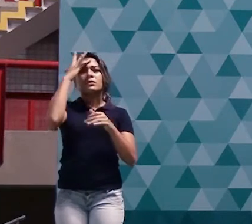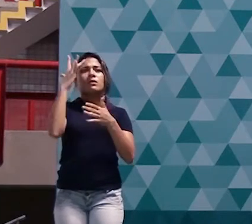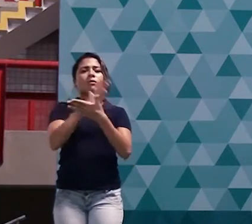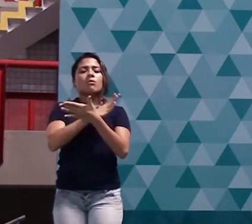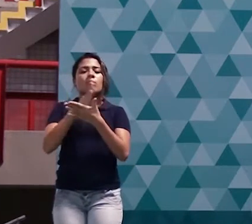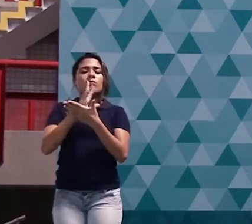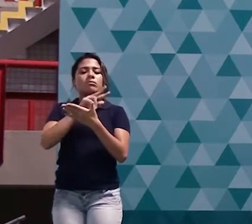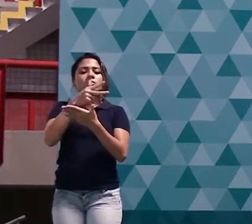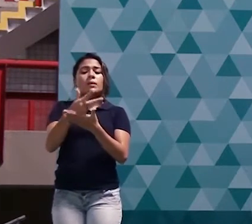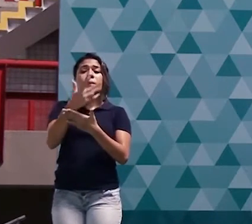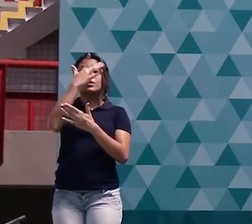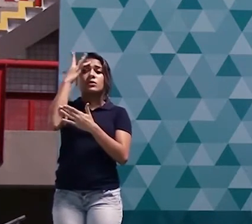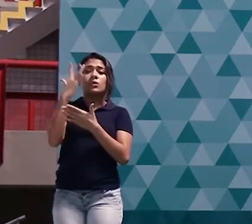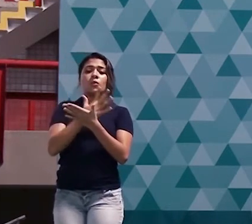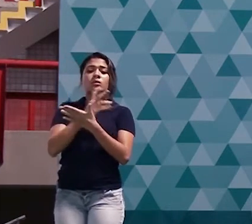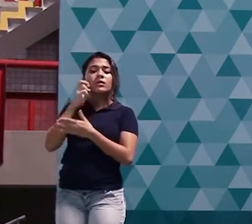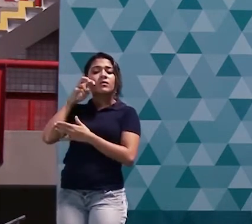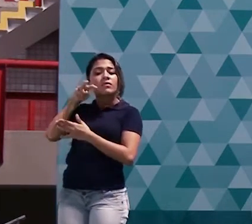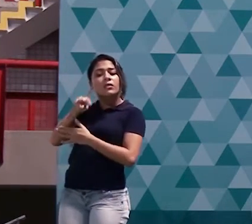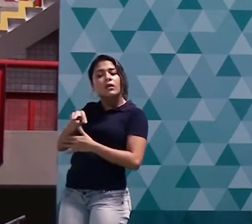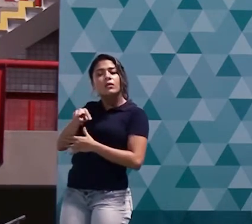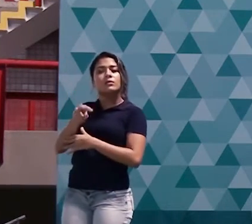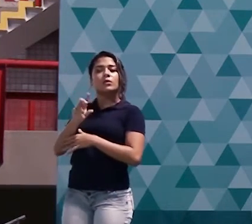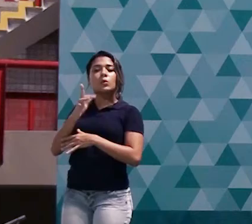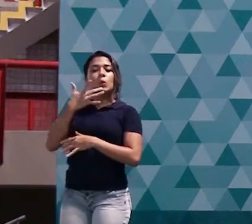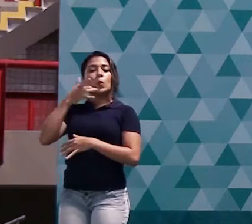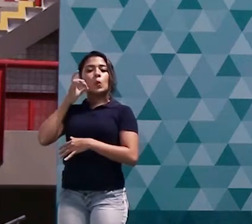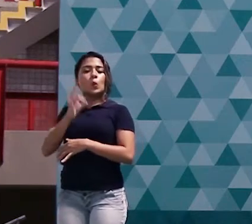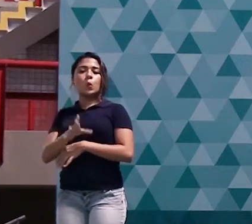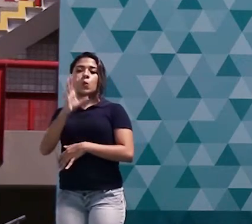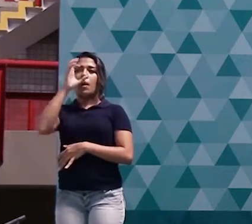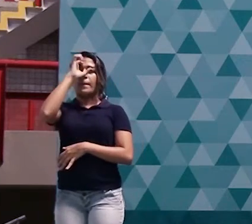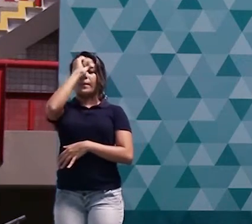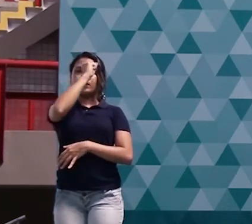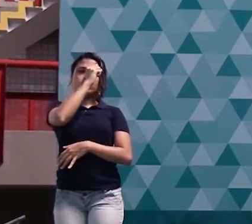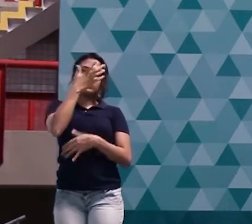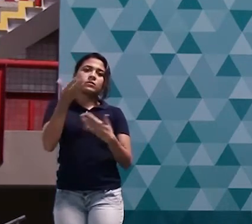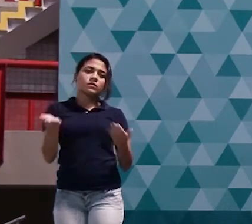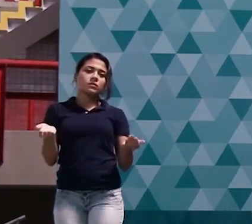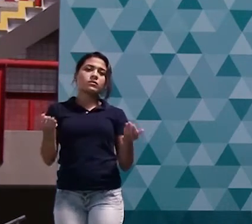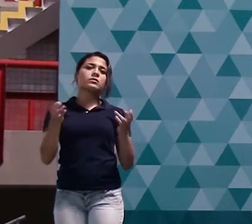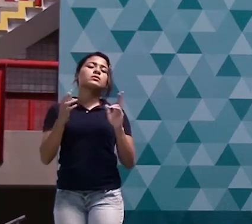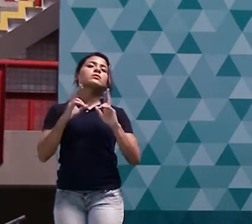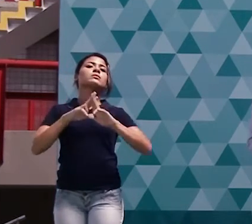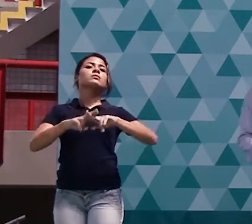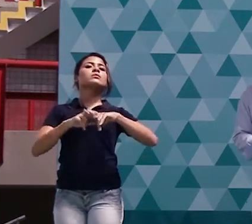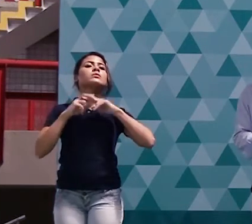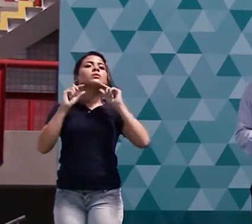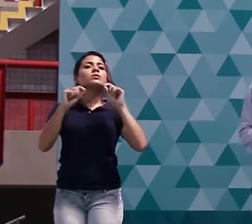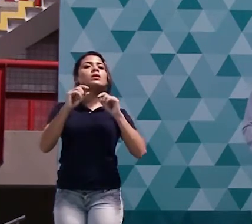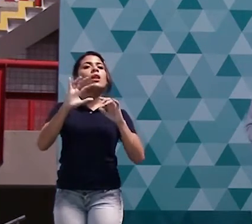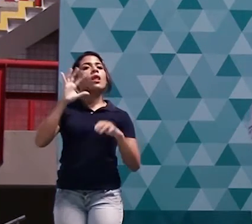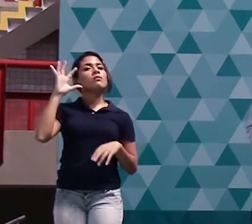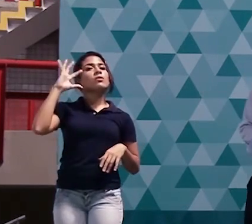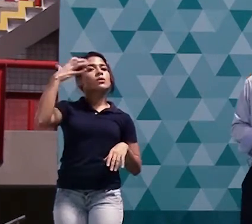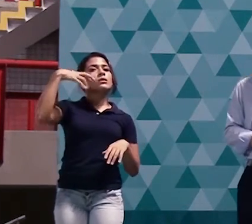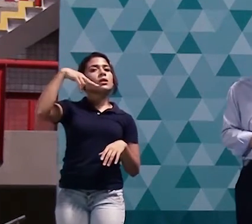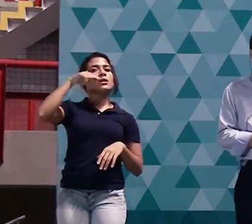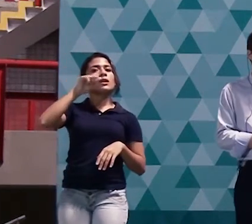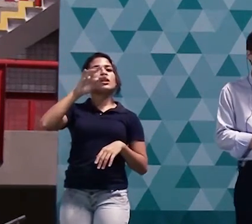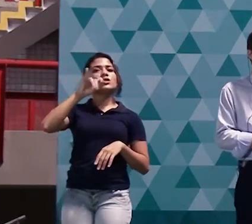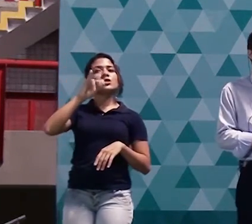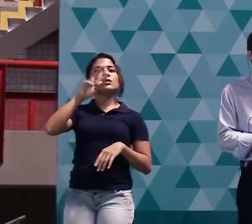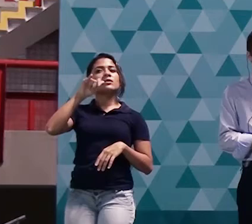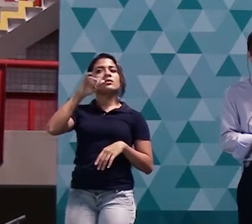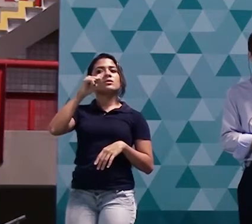exemplo. Mas a revolta acabou ali. Veja que as revoltas nativistas, elas não questionam